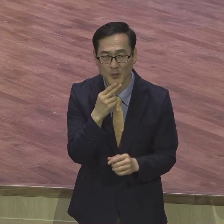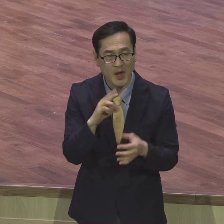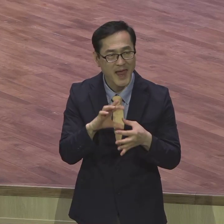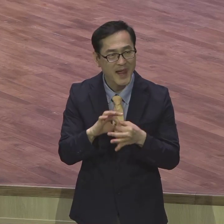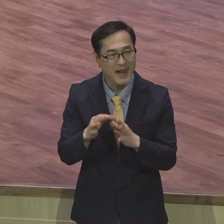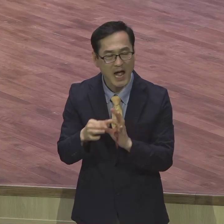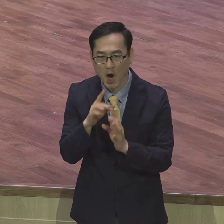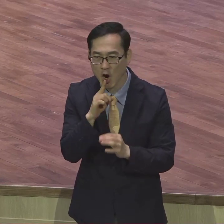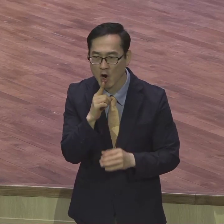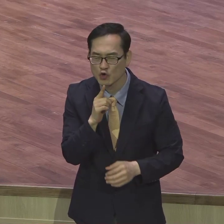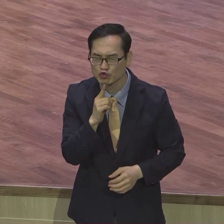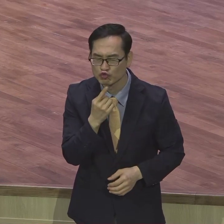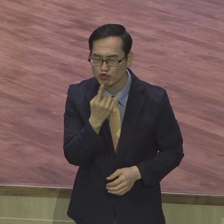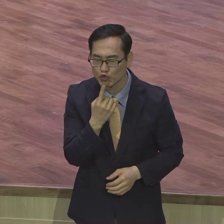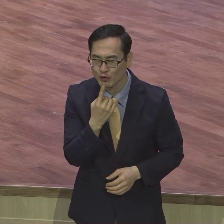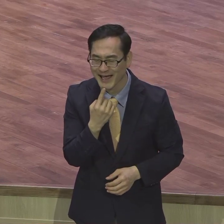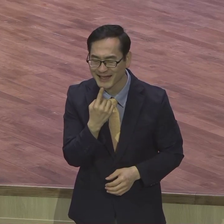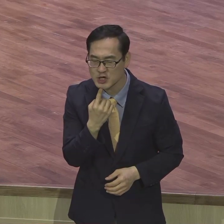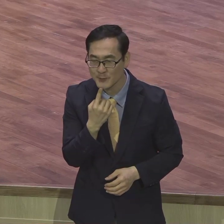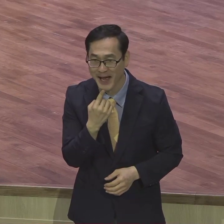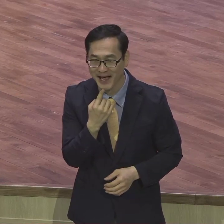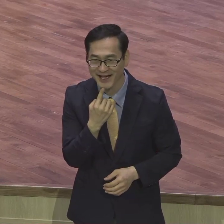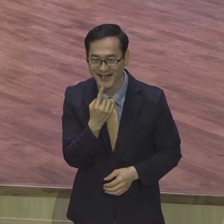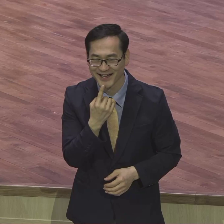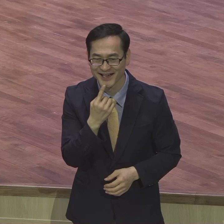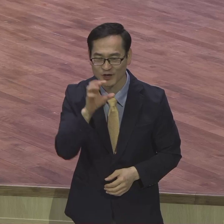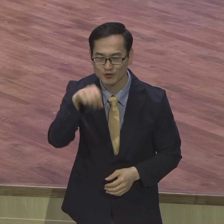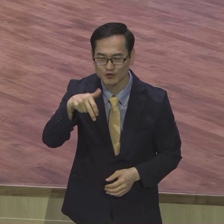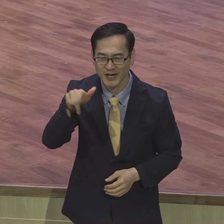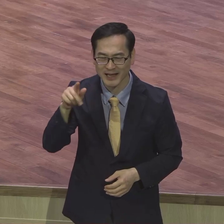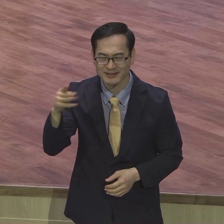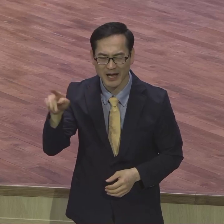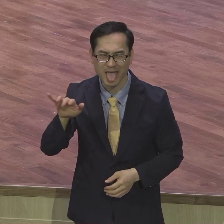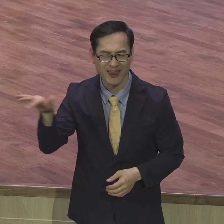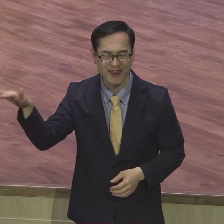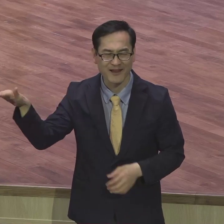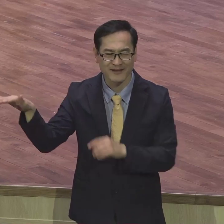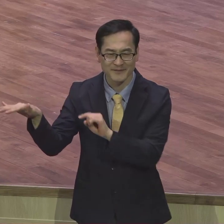카타크리마 우 카타그리마 그런 뜻이에요. 이게 무슨 말인가 하면